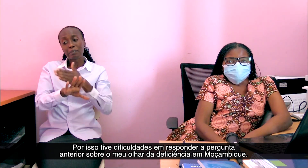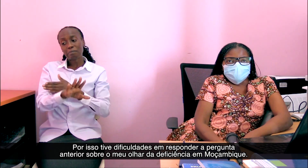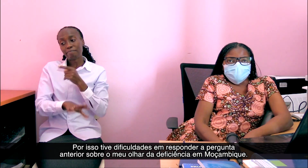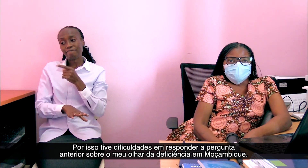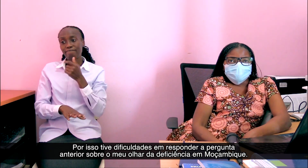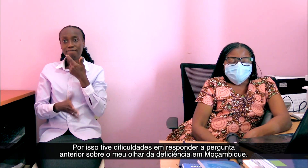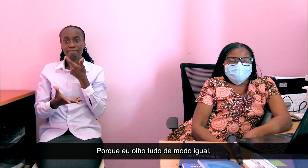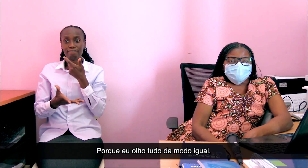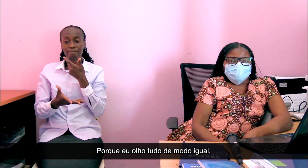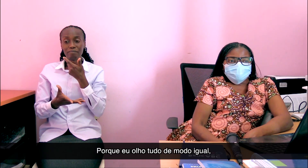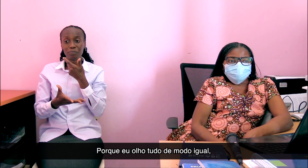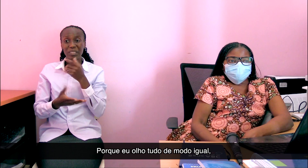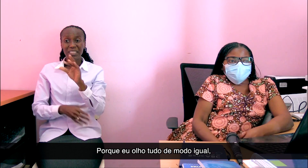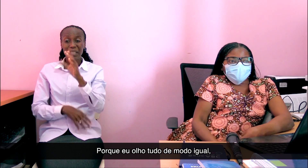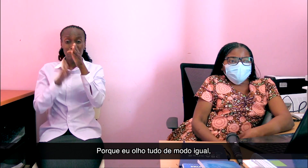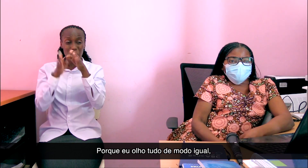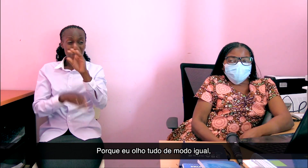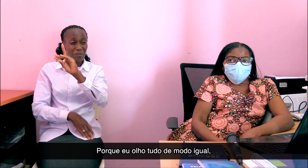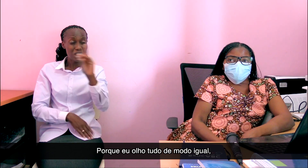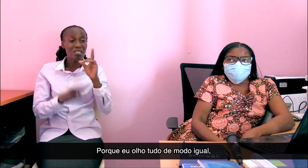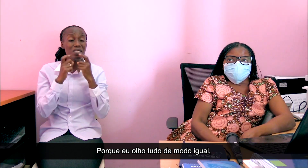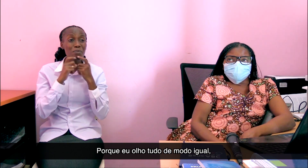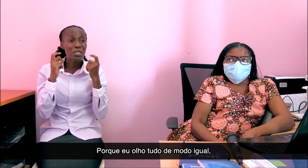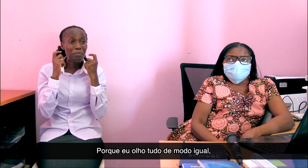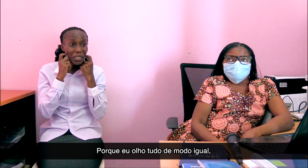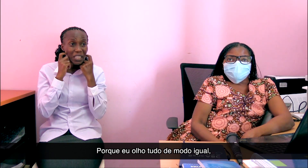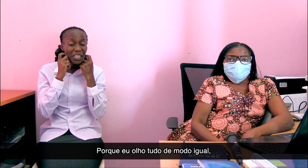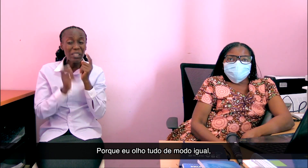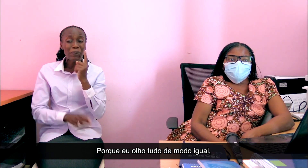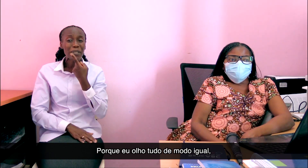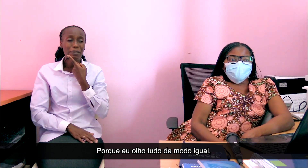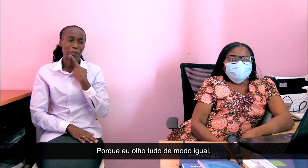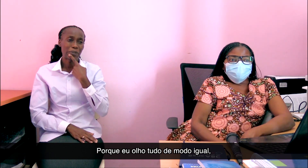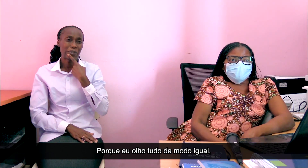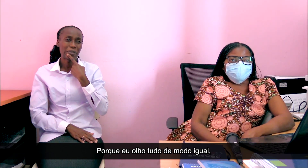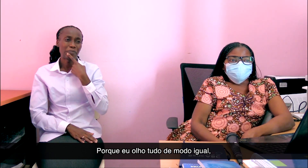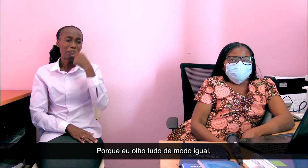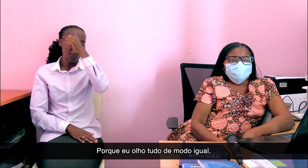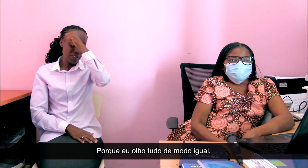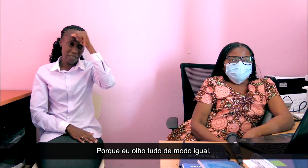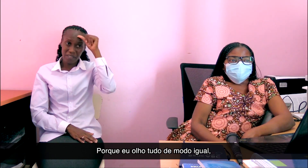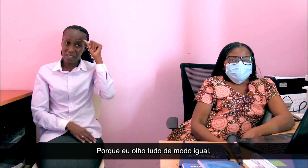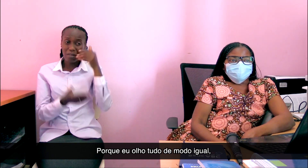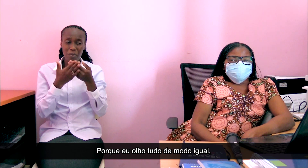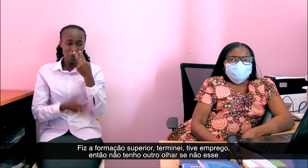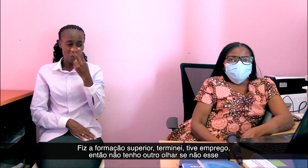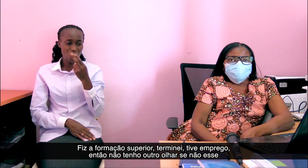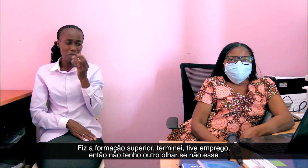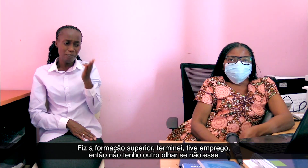responder. Porque eu olho tudo igual. Sim, fiz